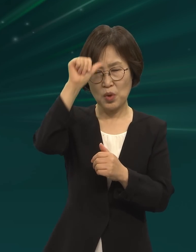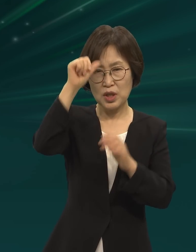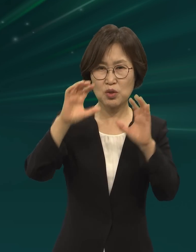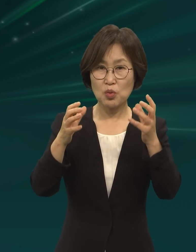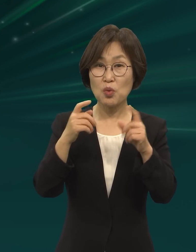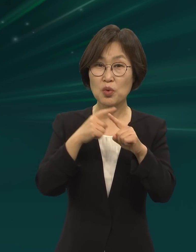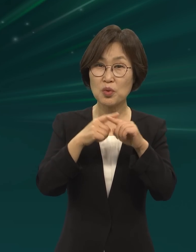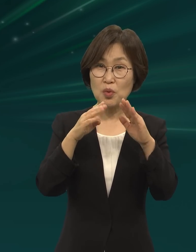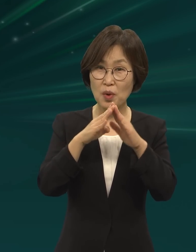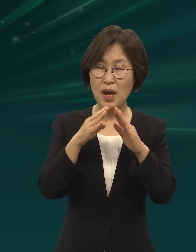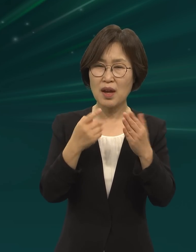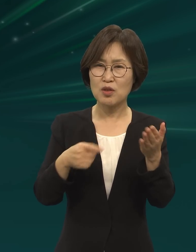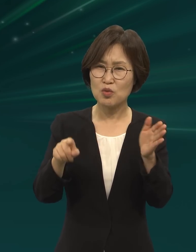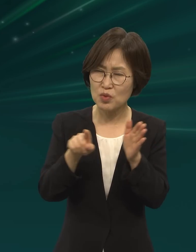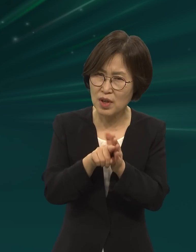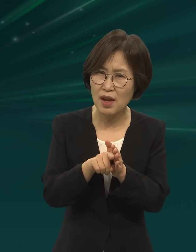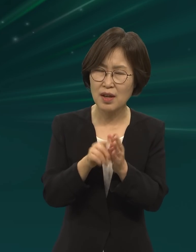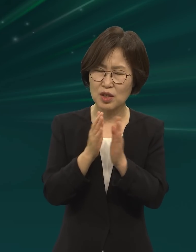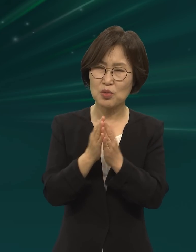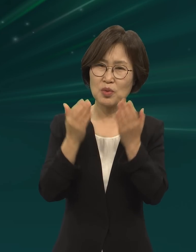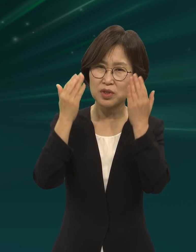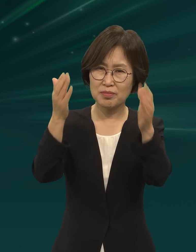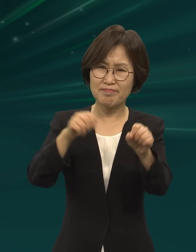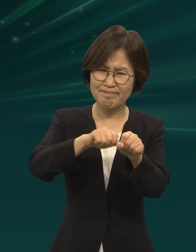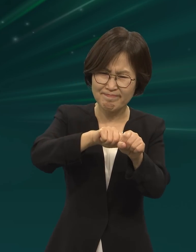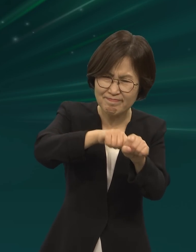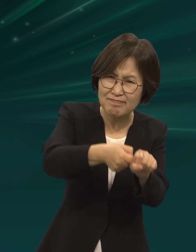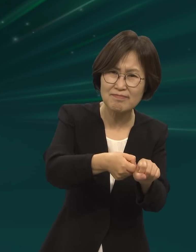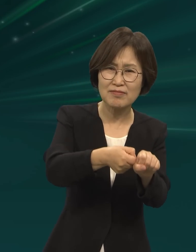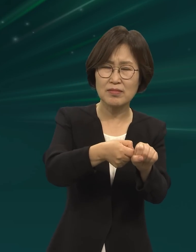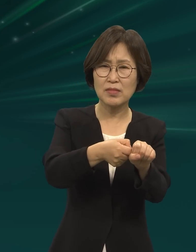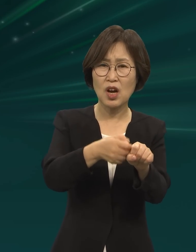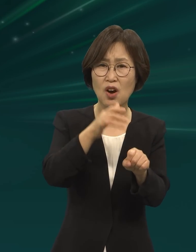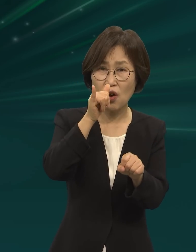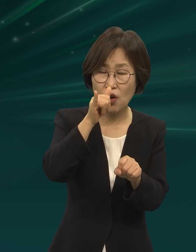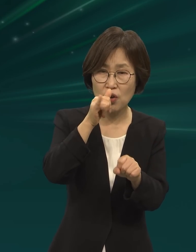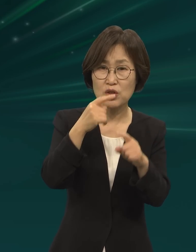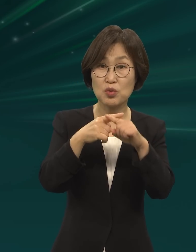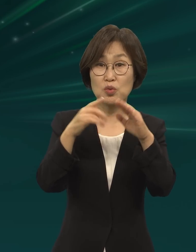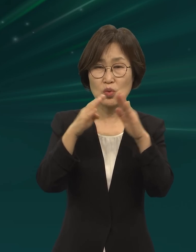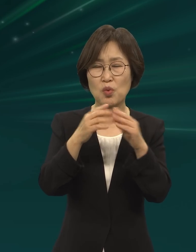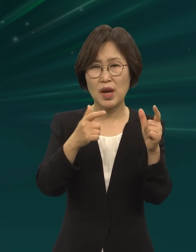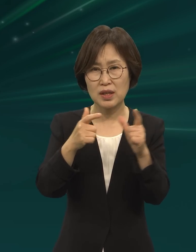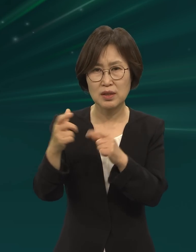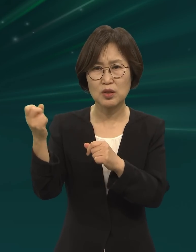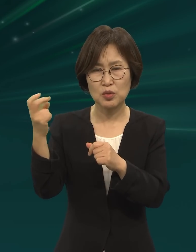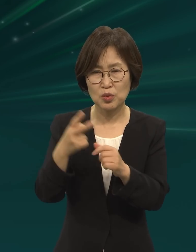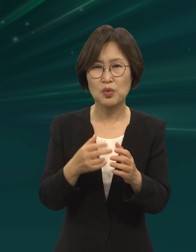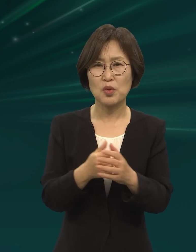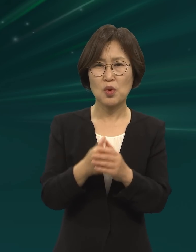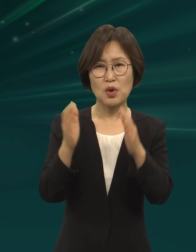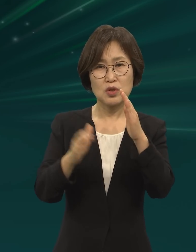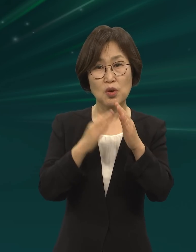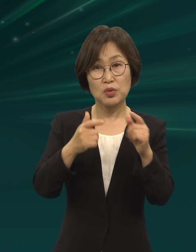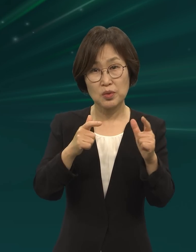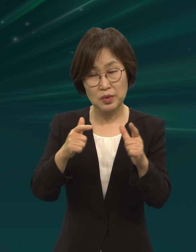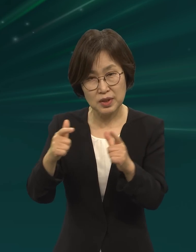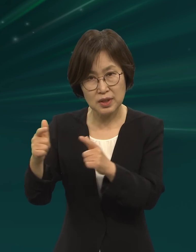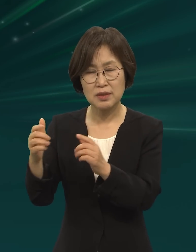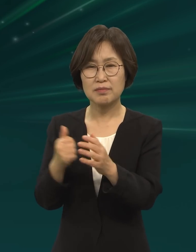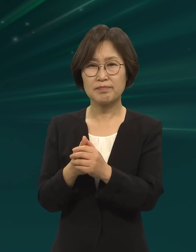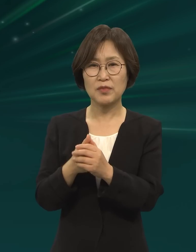위해 받고 있는 인도 교회와 우리 원내션 성도님들과 또 우리 한국에서